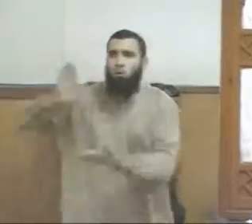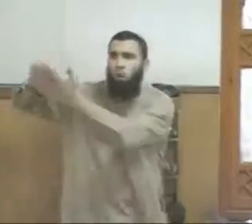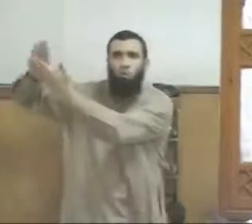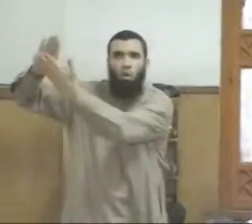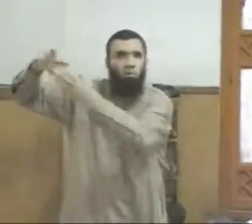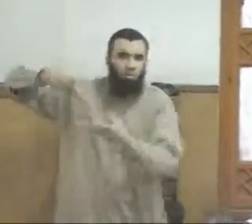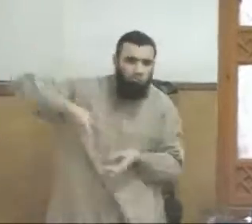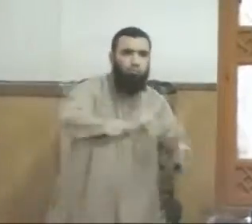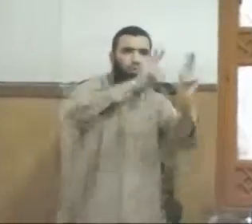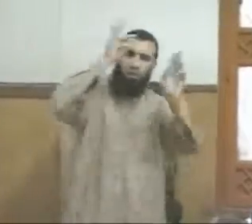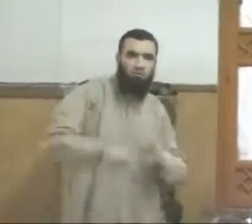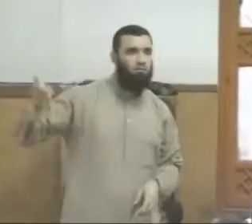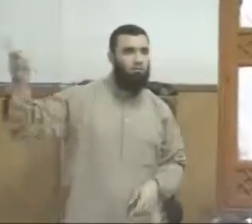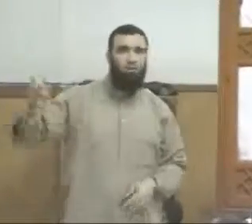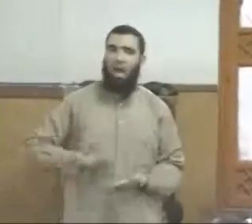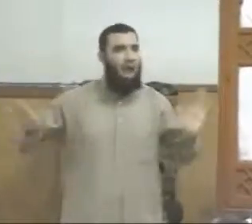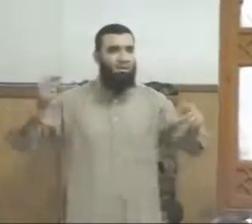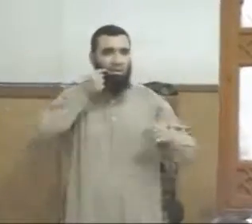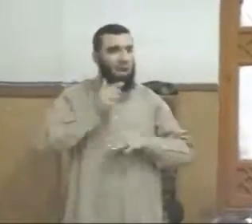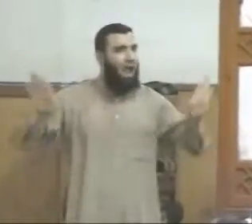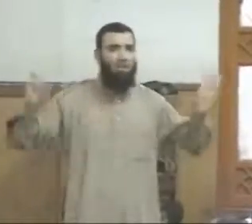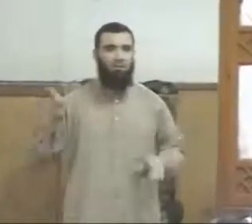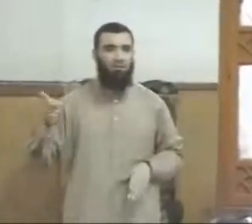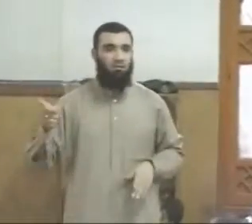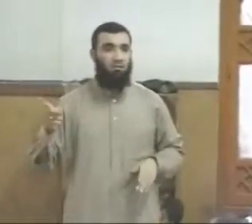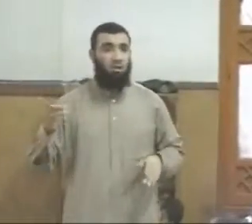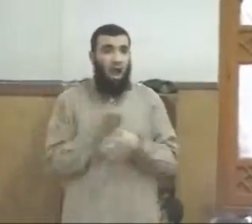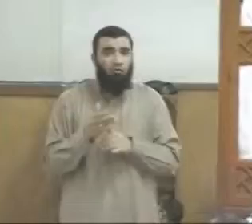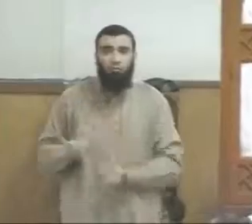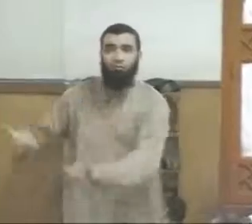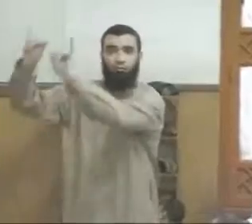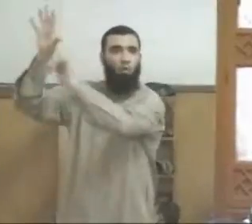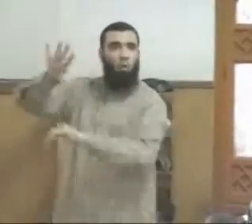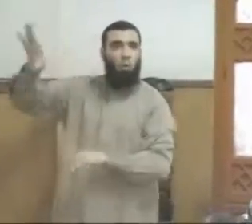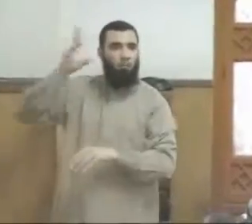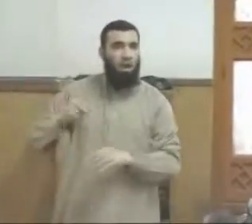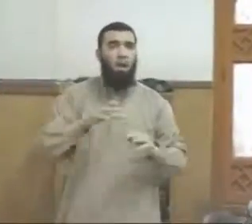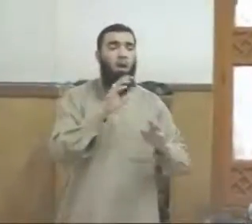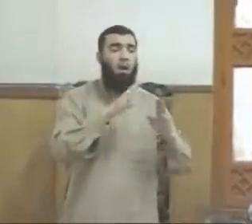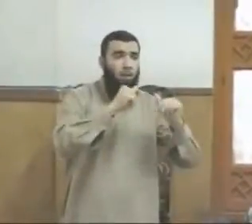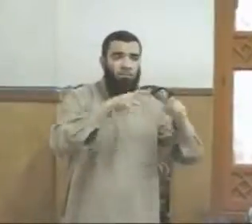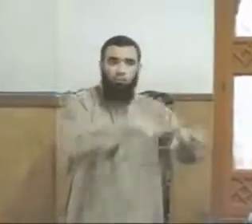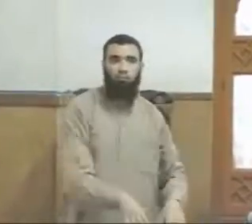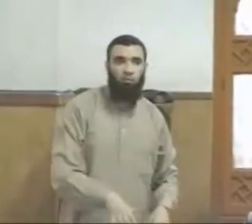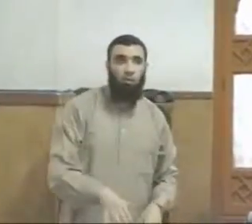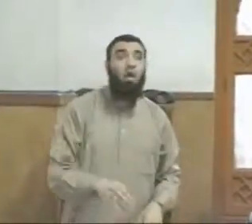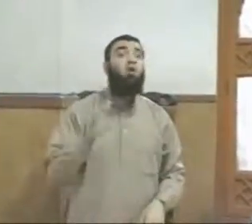نقطة أرض واحدة ليصبح من شأن وطنه وأرضه وعرضه